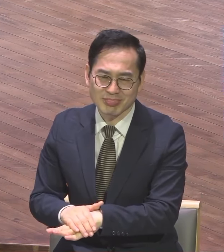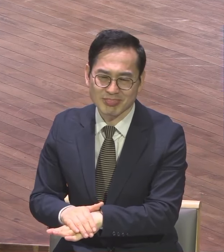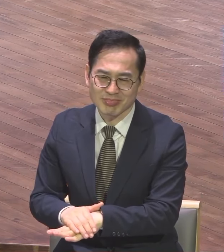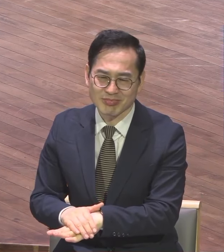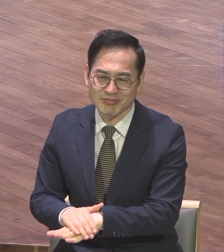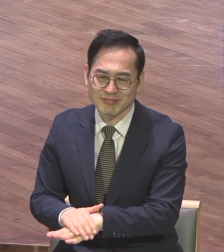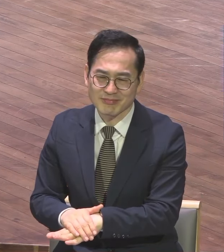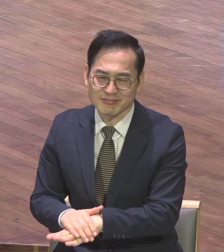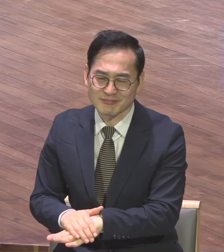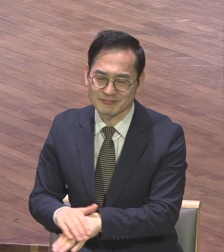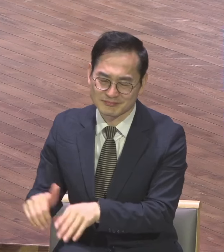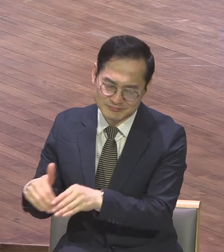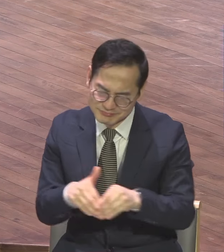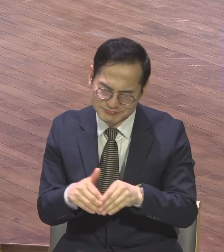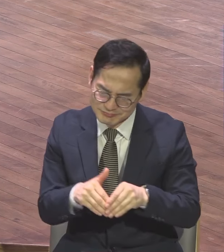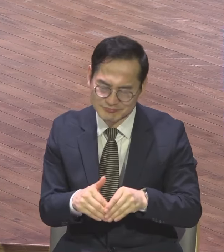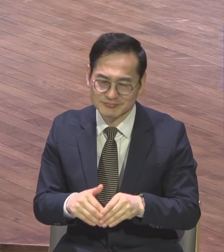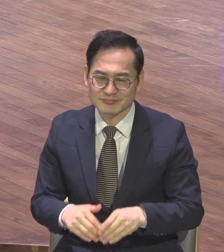심어줘야 돼요.